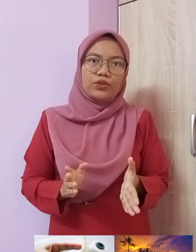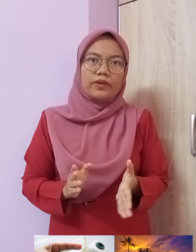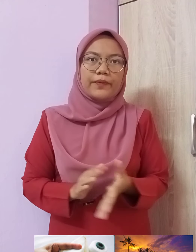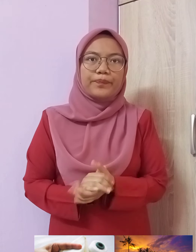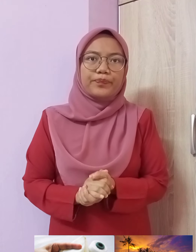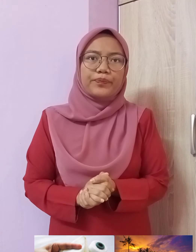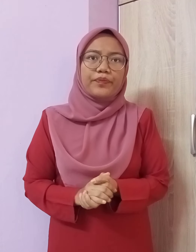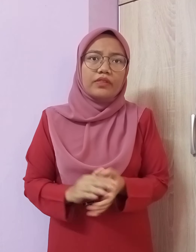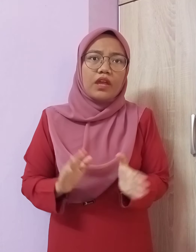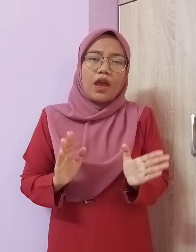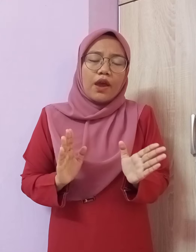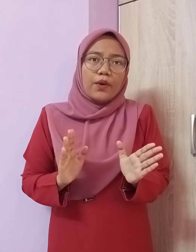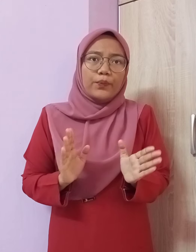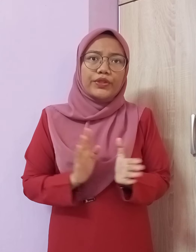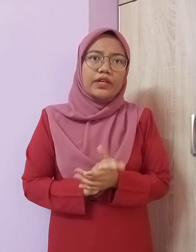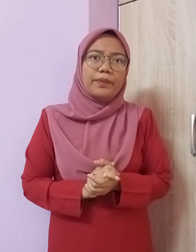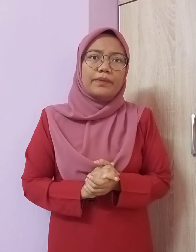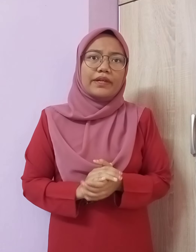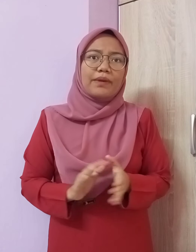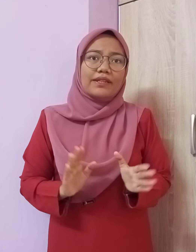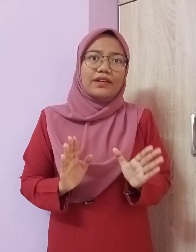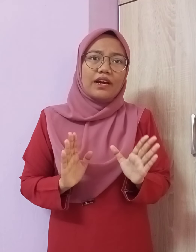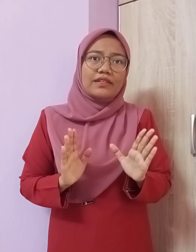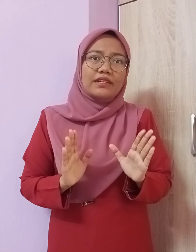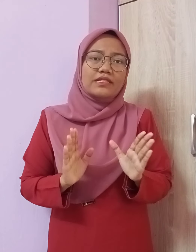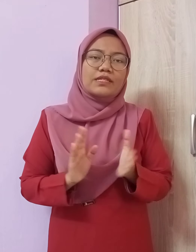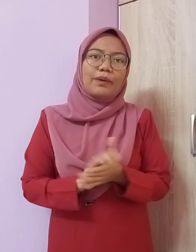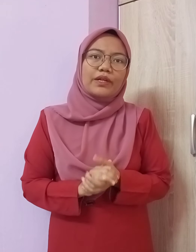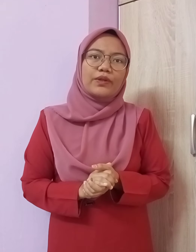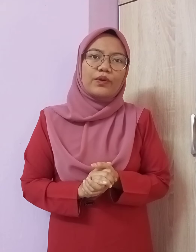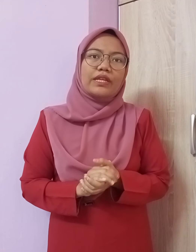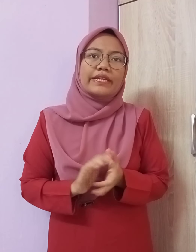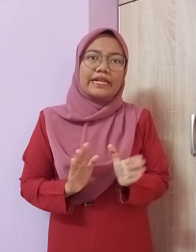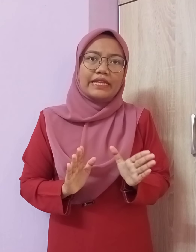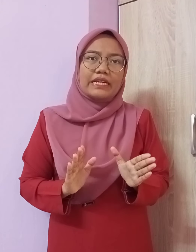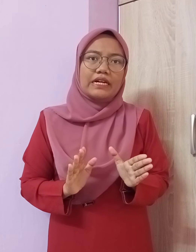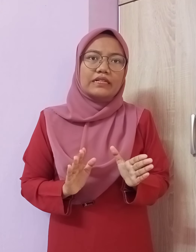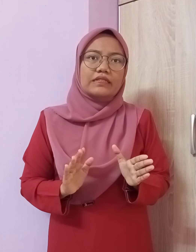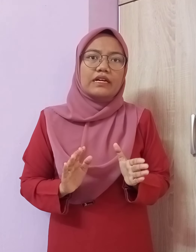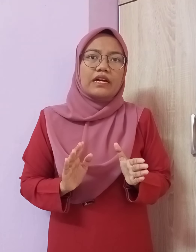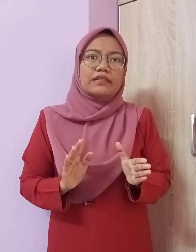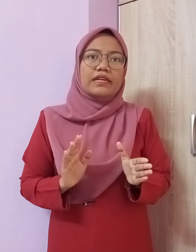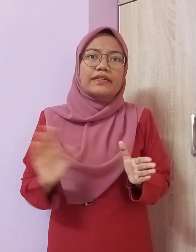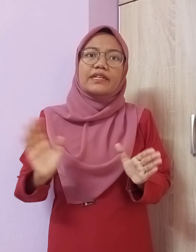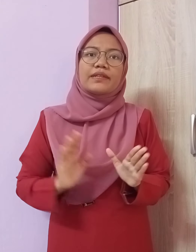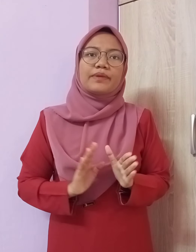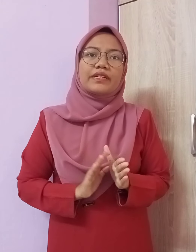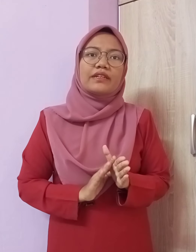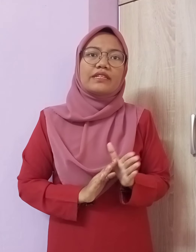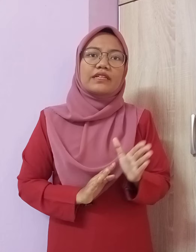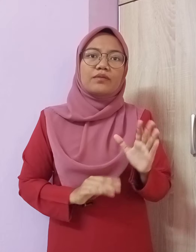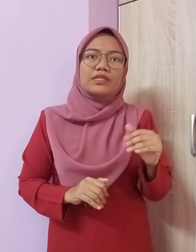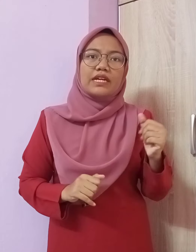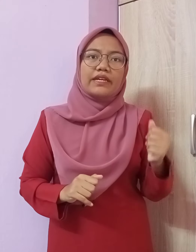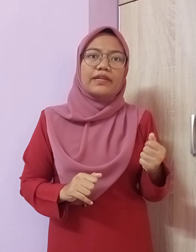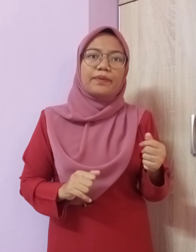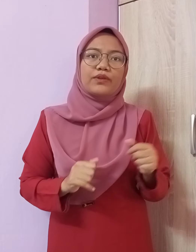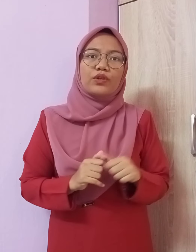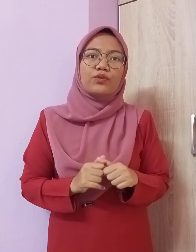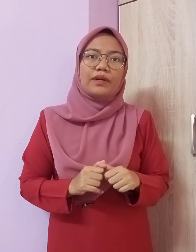buta. Buta pada bahagian mata adalah disebabkan oleh katarak. Tiada kena mengena dengan menjahit pada waktu